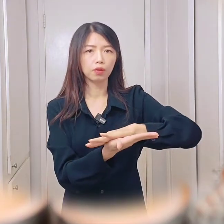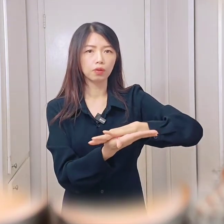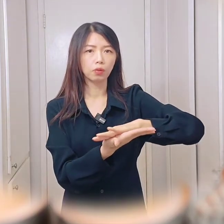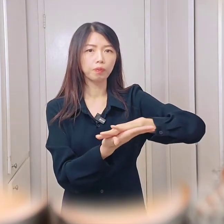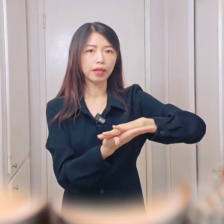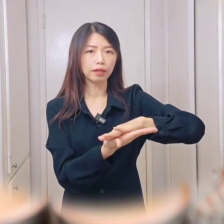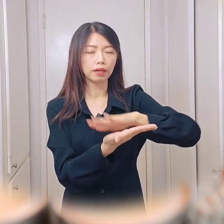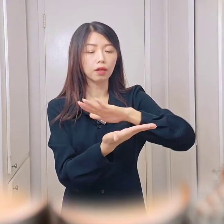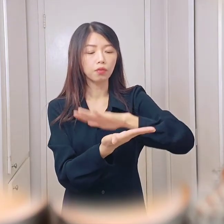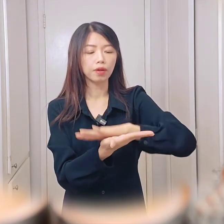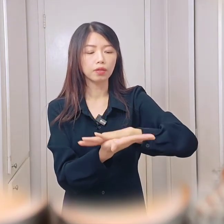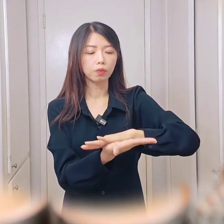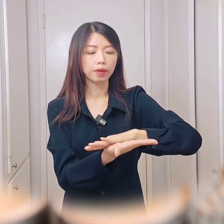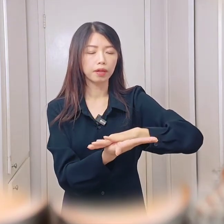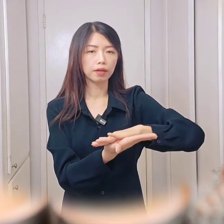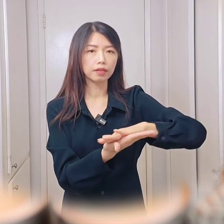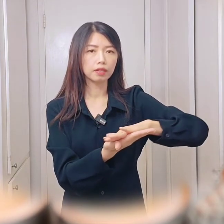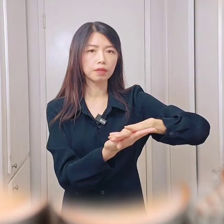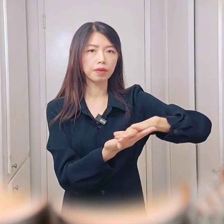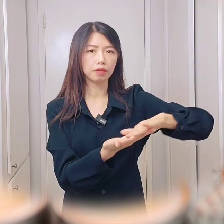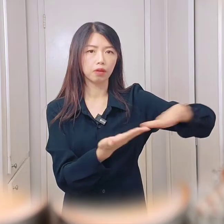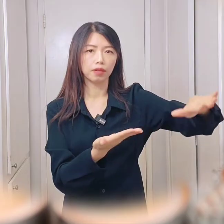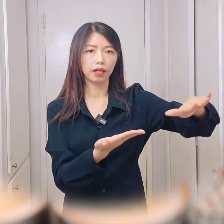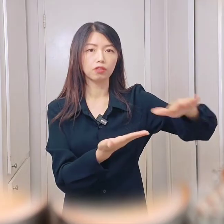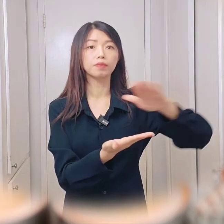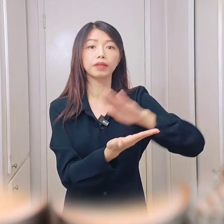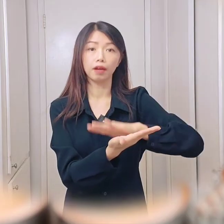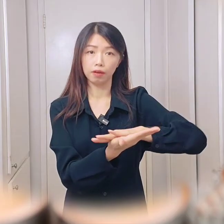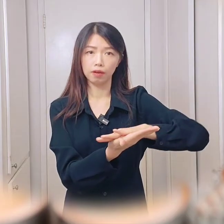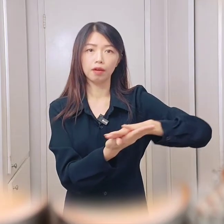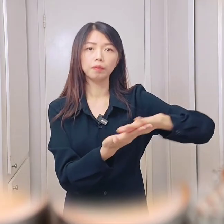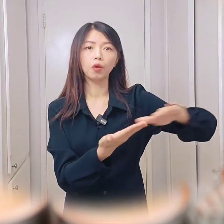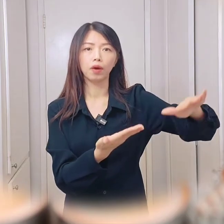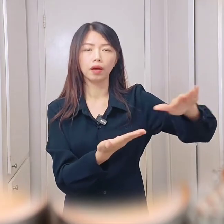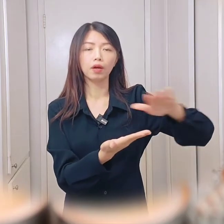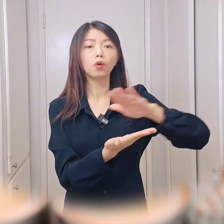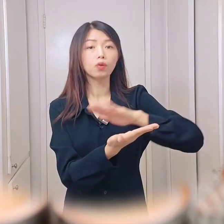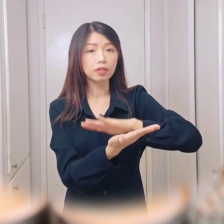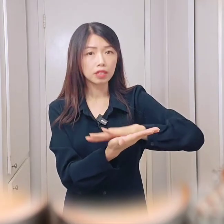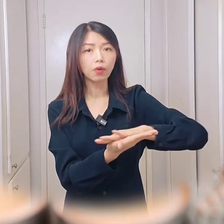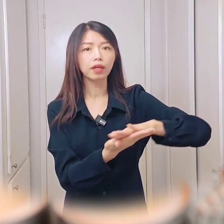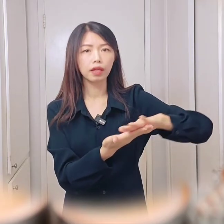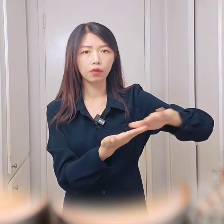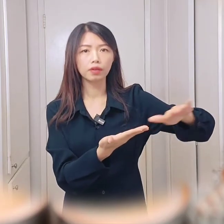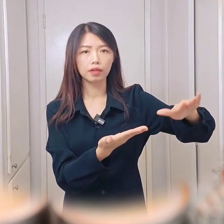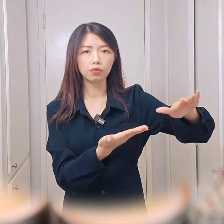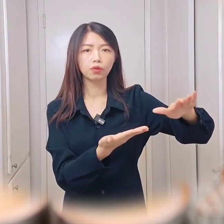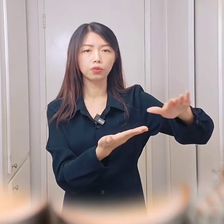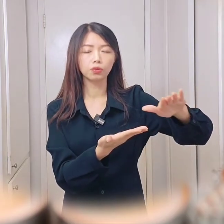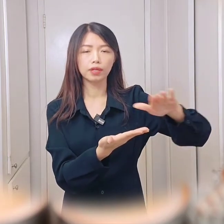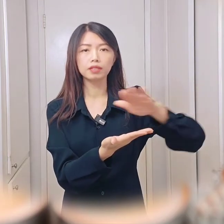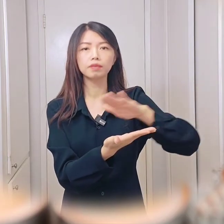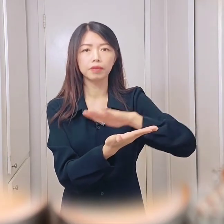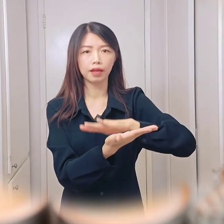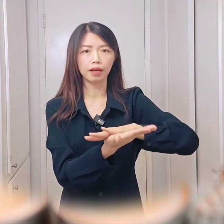그대로 왼 손바닥을 스치면서 나가주시면 돼요. 평화 혹은 시원하다라고 하는 뜻의 수어도 있습니다. 그런